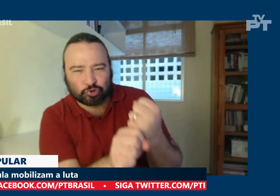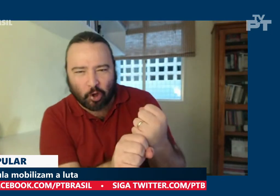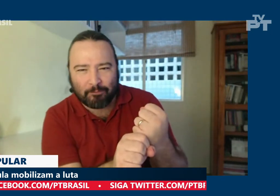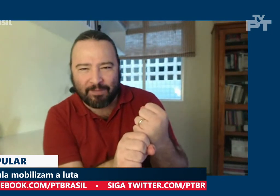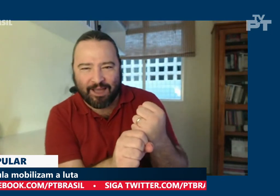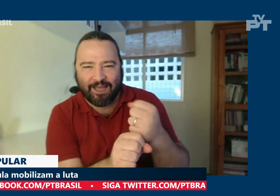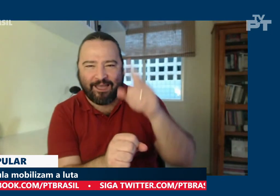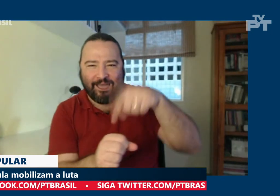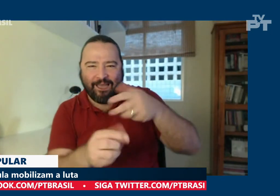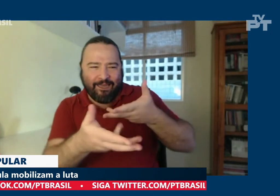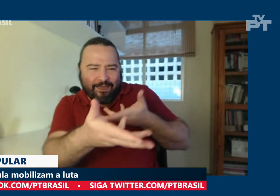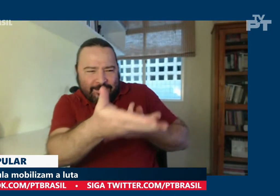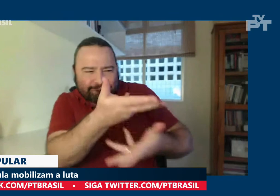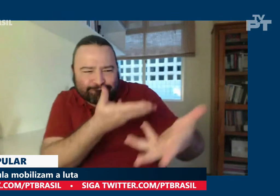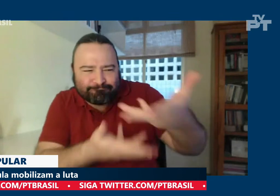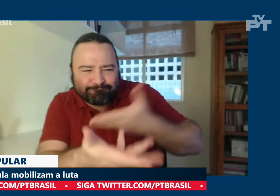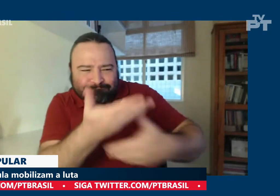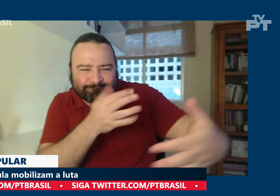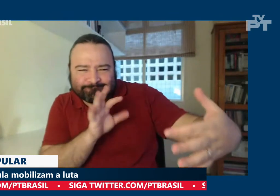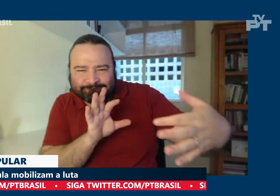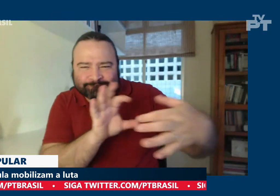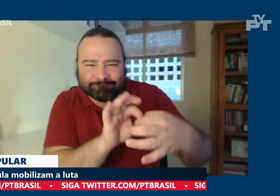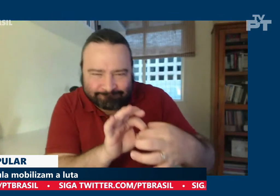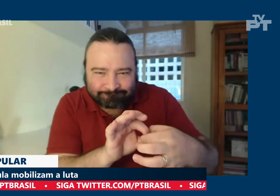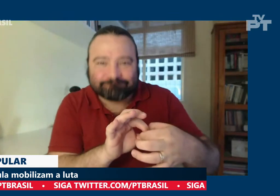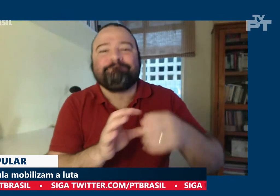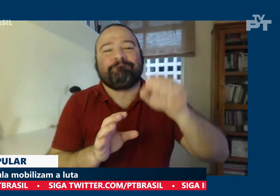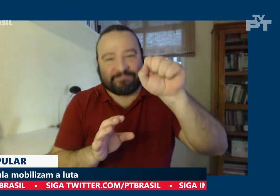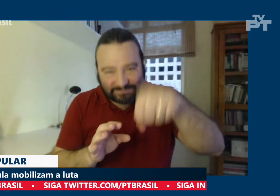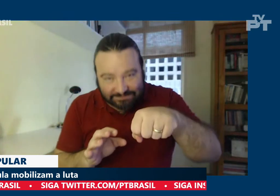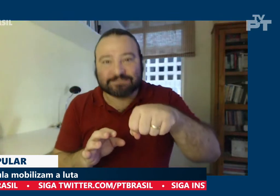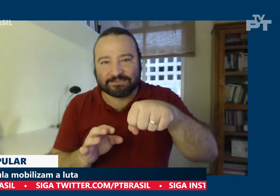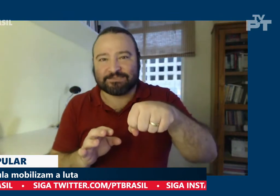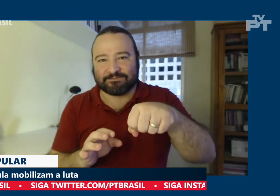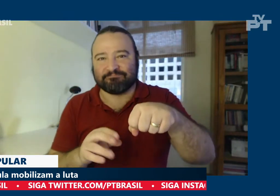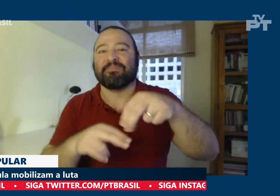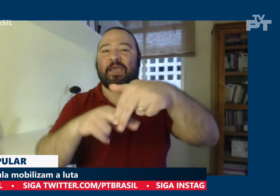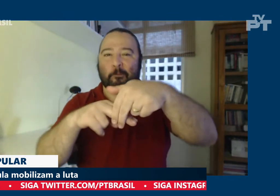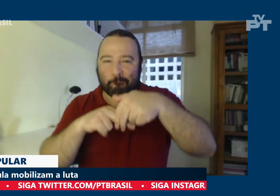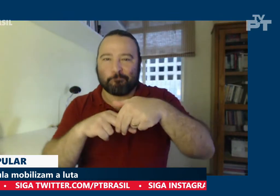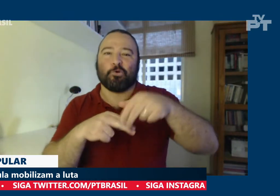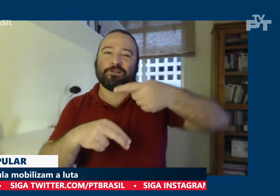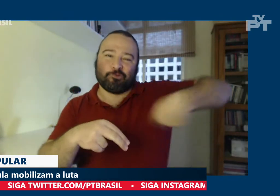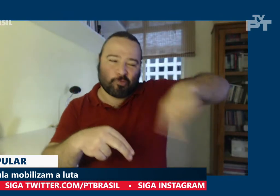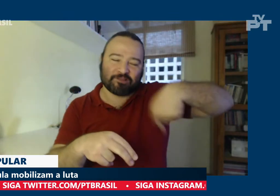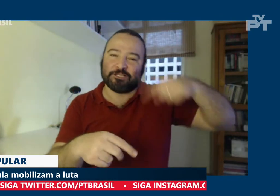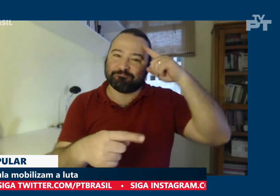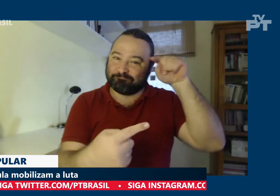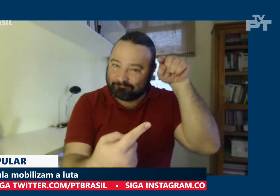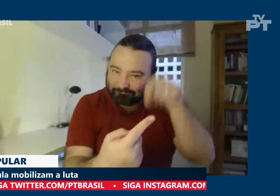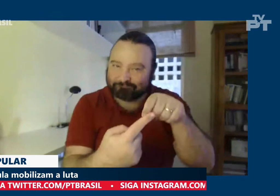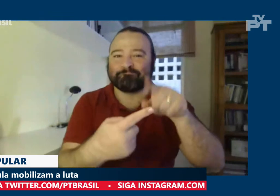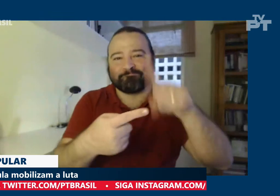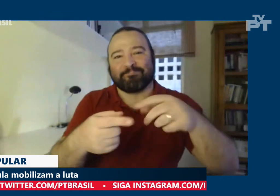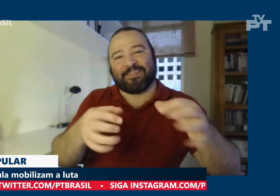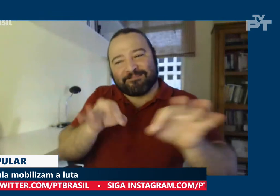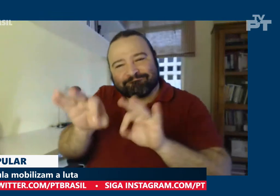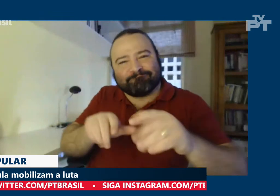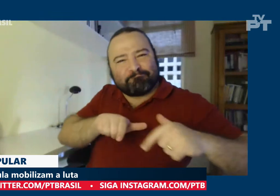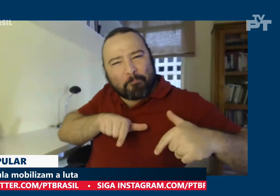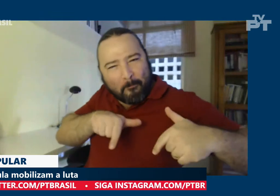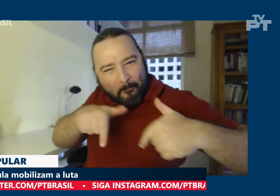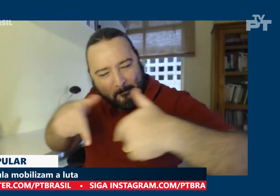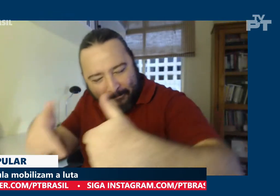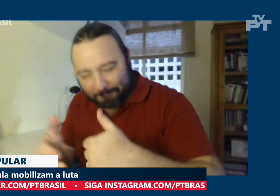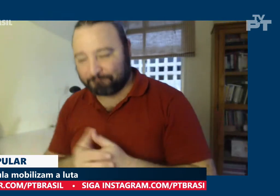está associado, quais as questões positivas, as trocas. Isso é muito importante e é preciso.